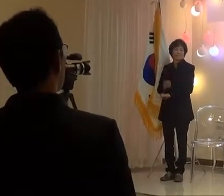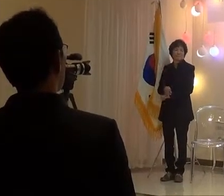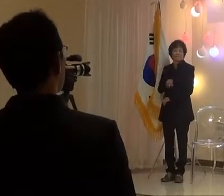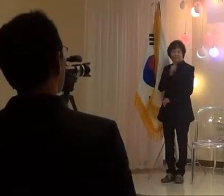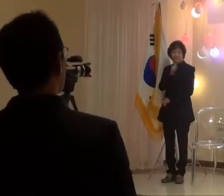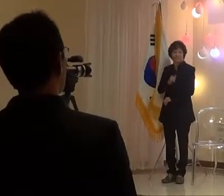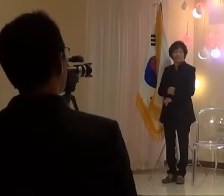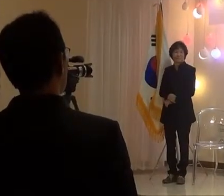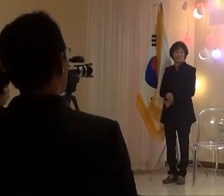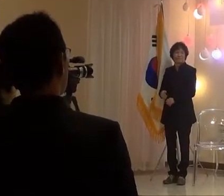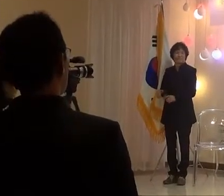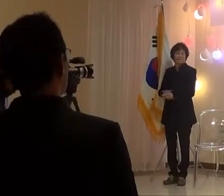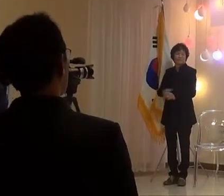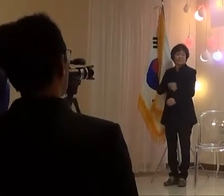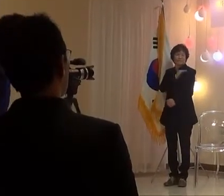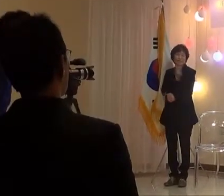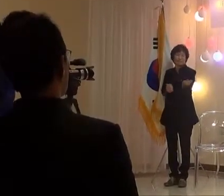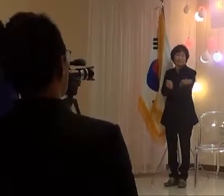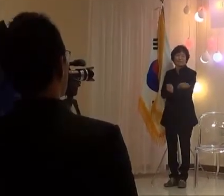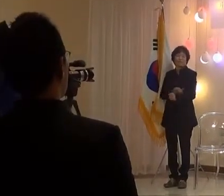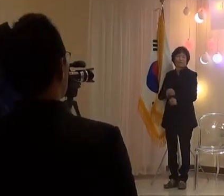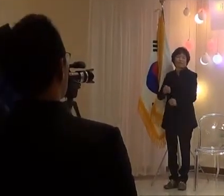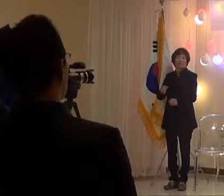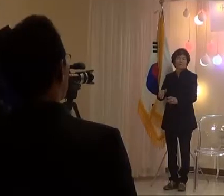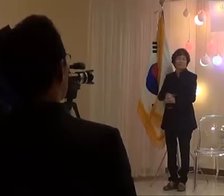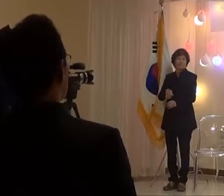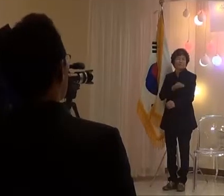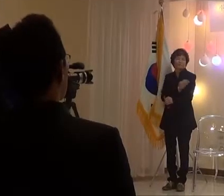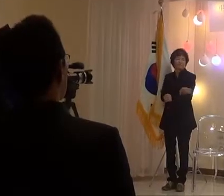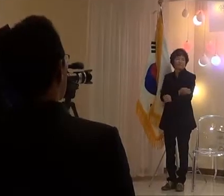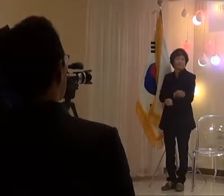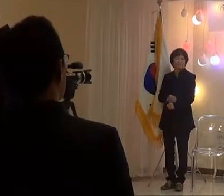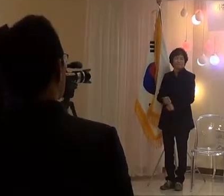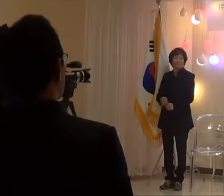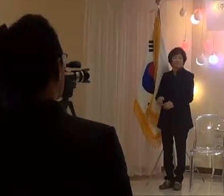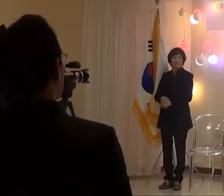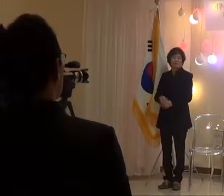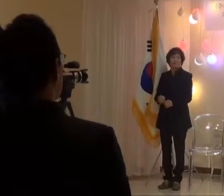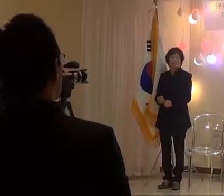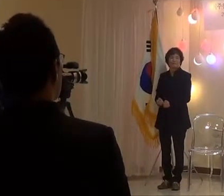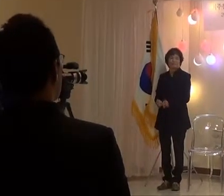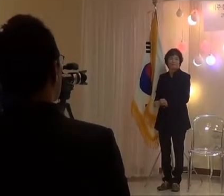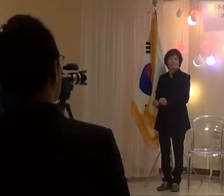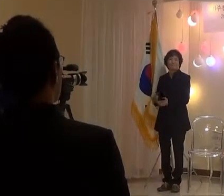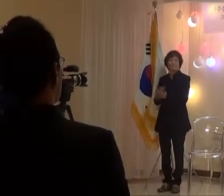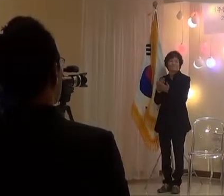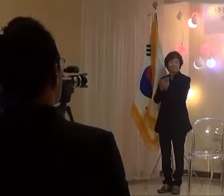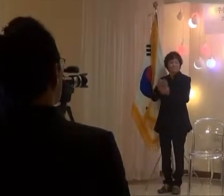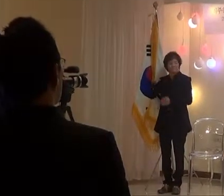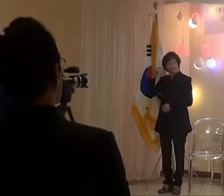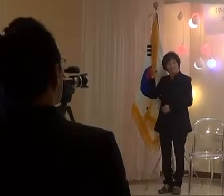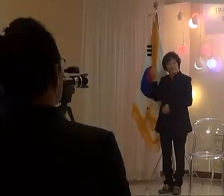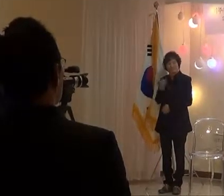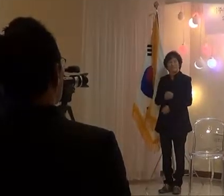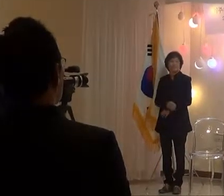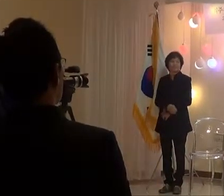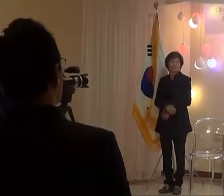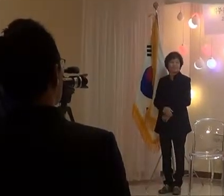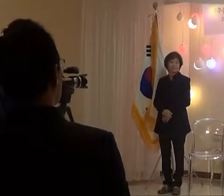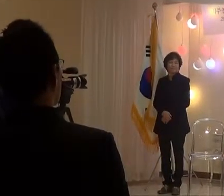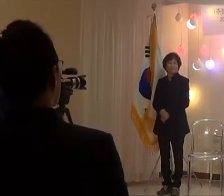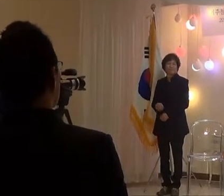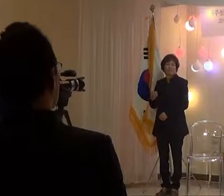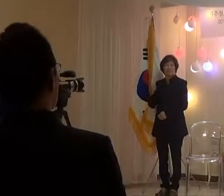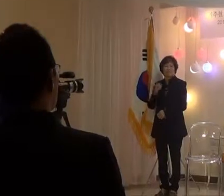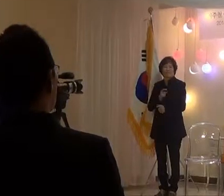부천의 아이콘은 문화입니다. 문화에 대해서 어떻게 하면 문화 산업으로 융성을 할 수 있느냐 그걸 한번 고민을 해봤으면